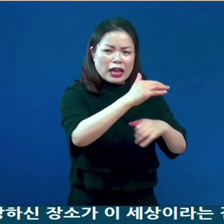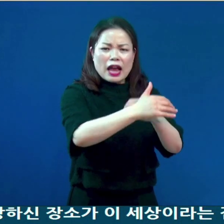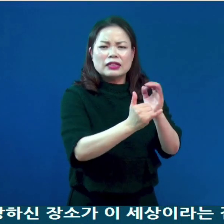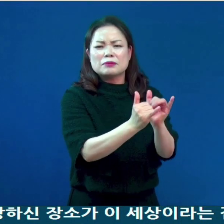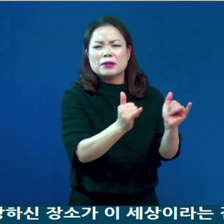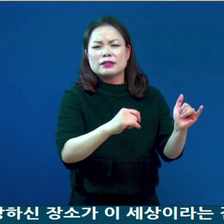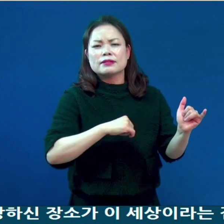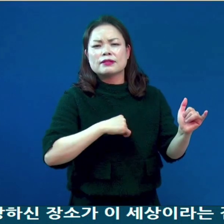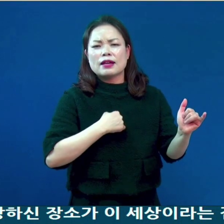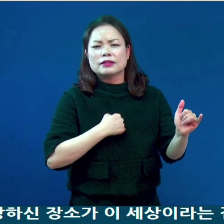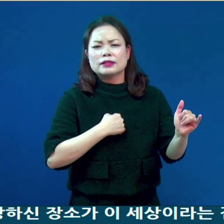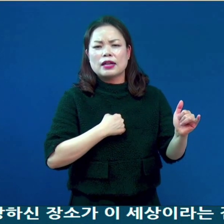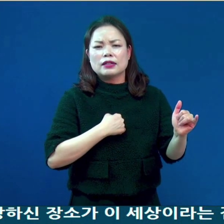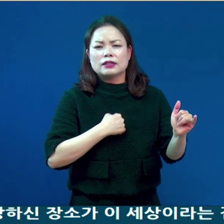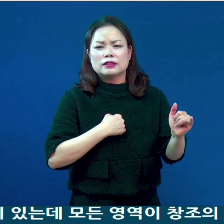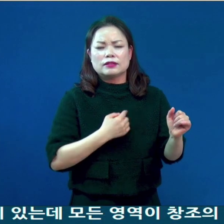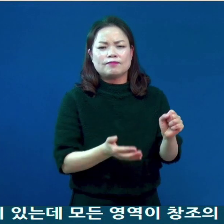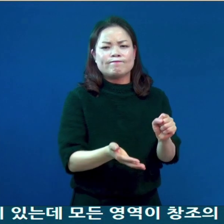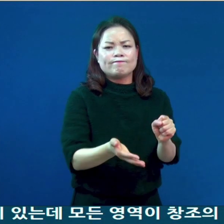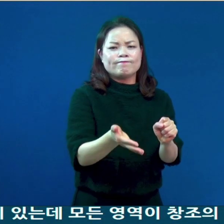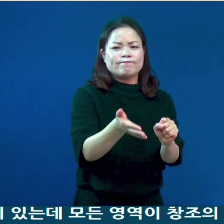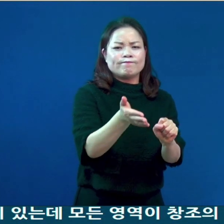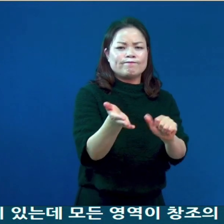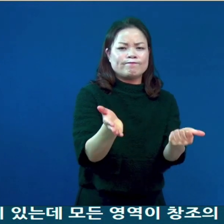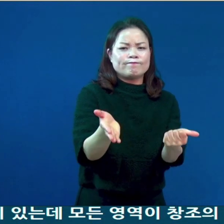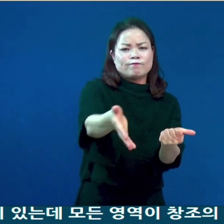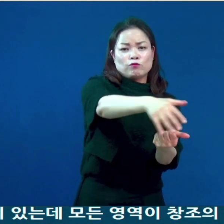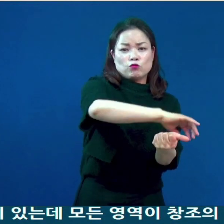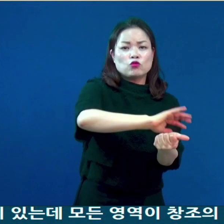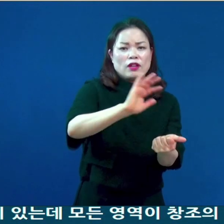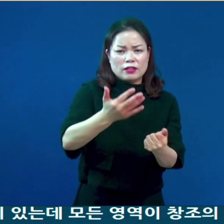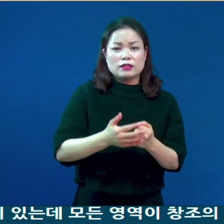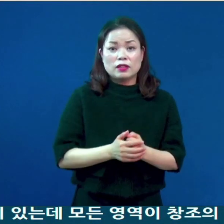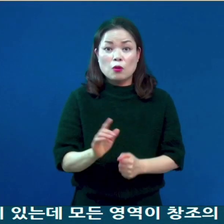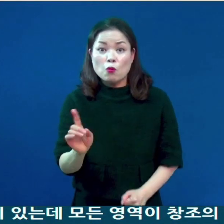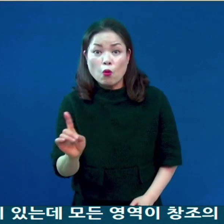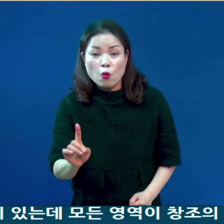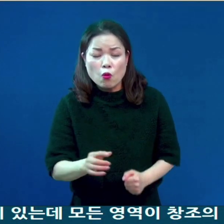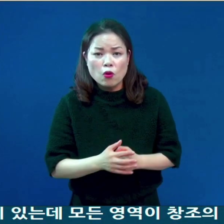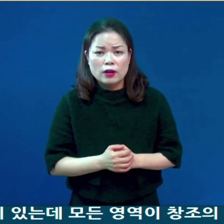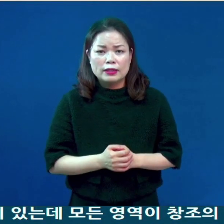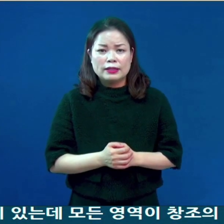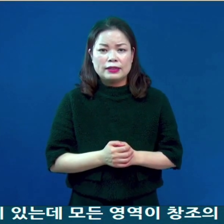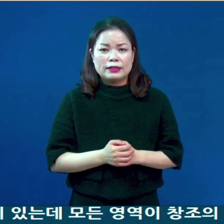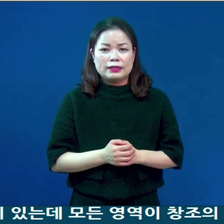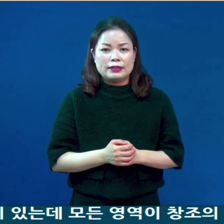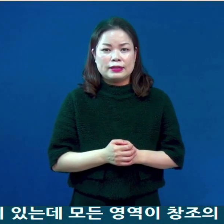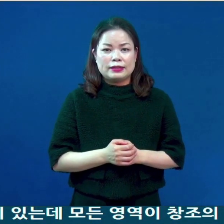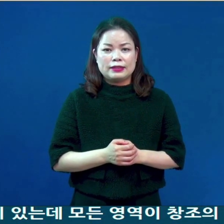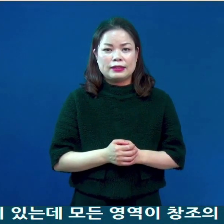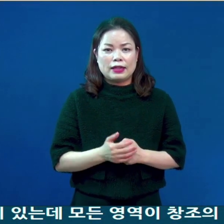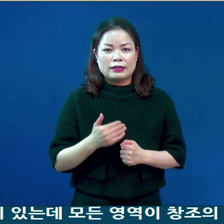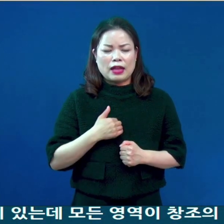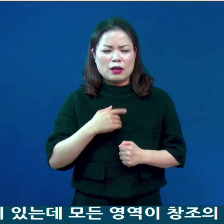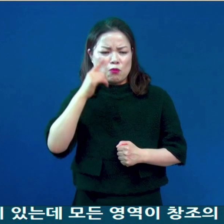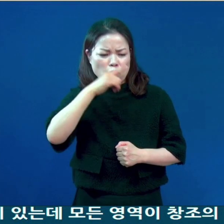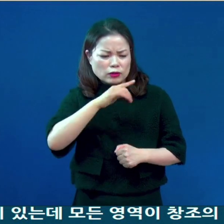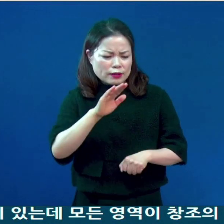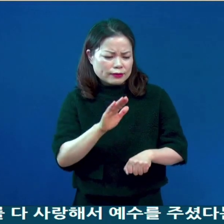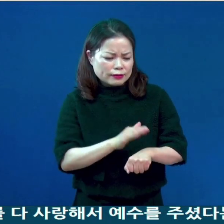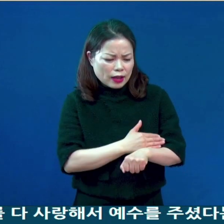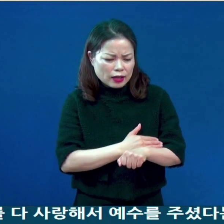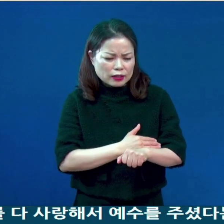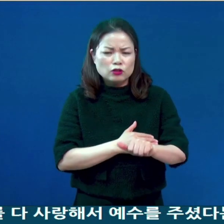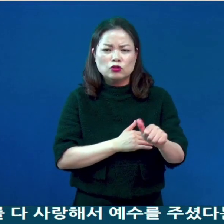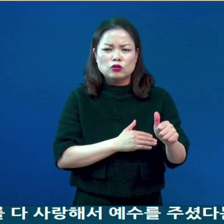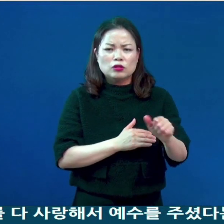자신의 자아를 묻어야 된다는 겁니다. 그러니까 무슨 말이냐면요, 여러분, 나의 못된 자아를 죽여가는